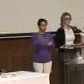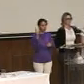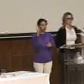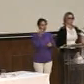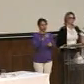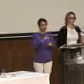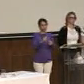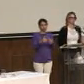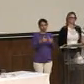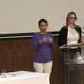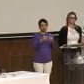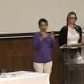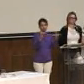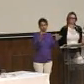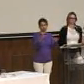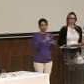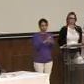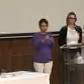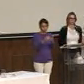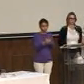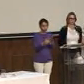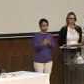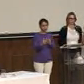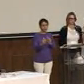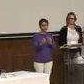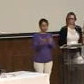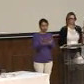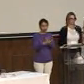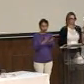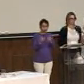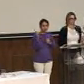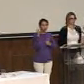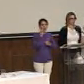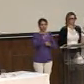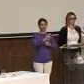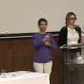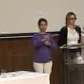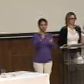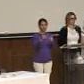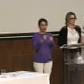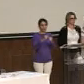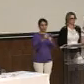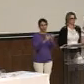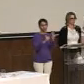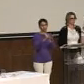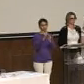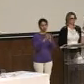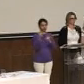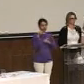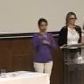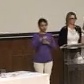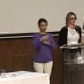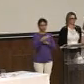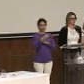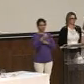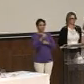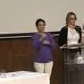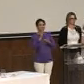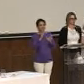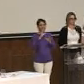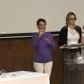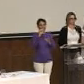concurso e começa a trazer os profissionais para completar o quadro. Como eu disse inicialmente, mais 450 cargos nós temos no Instituto Federal de